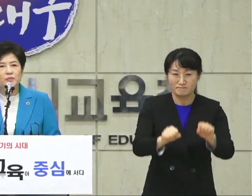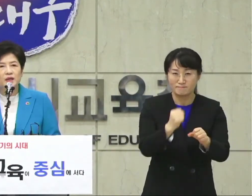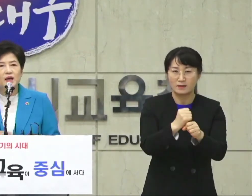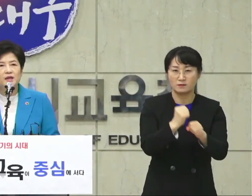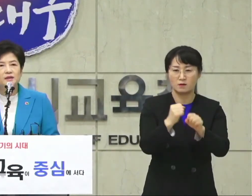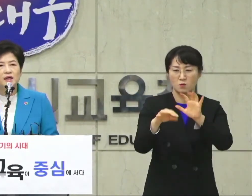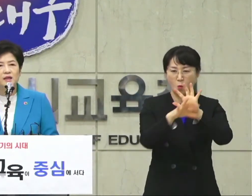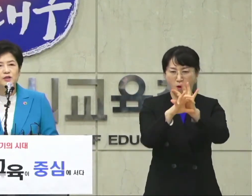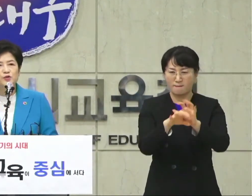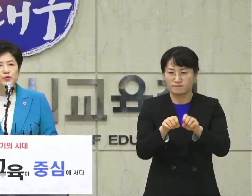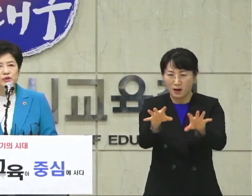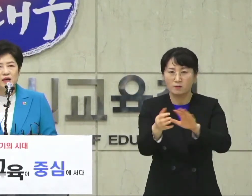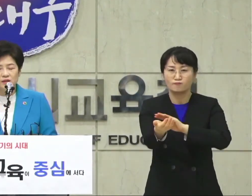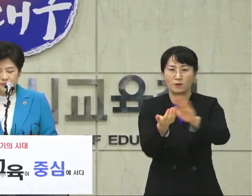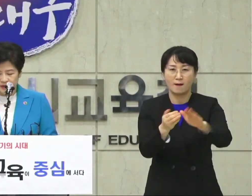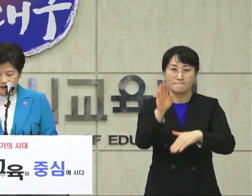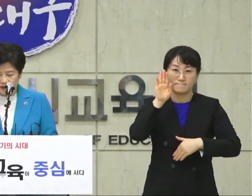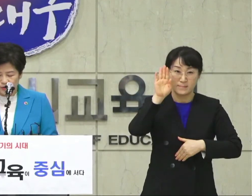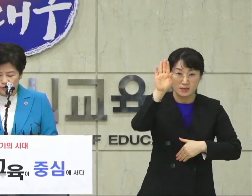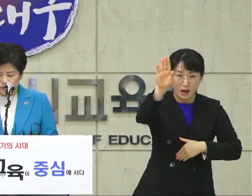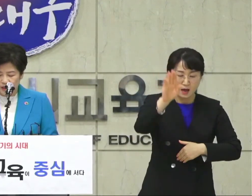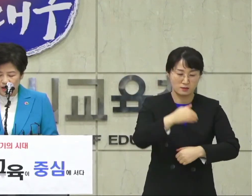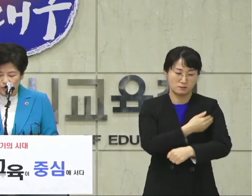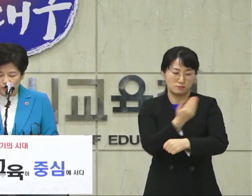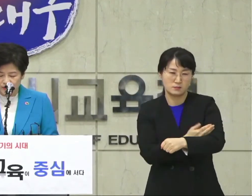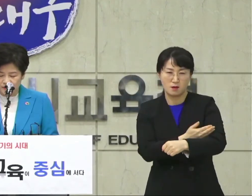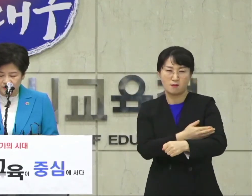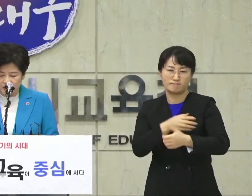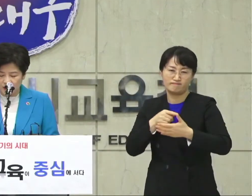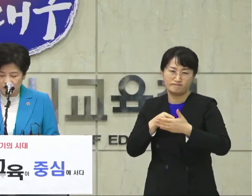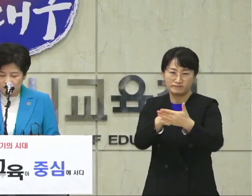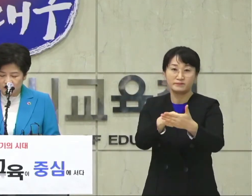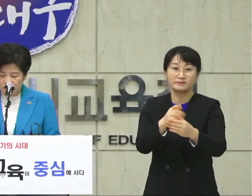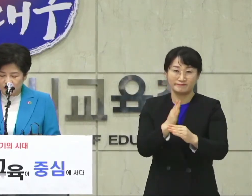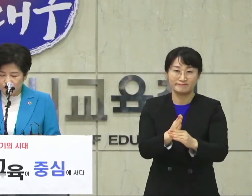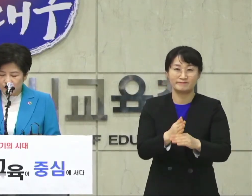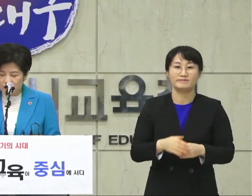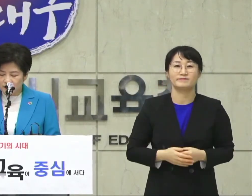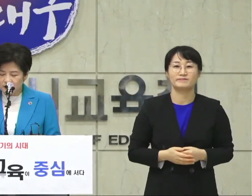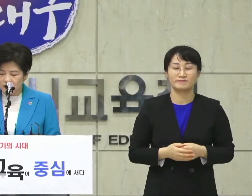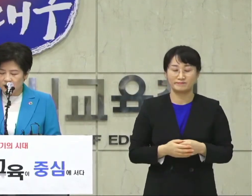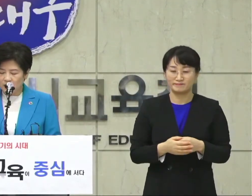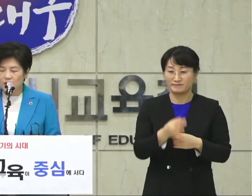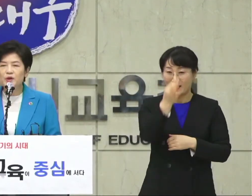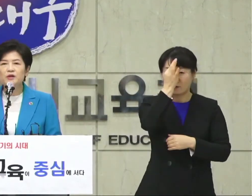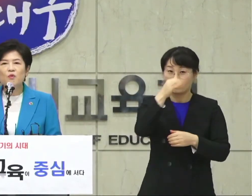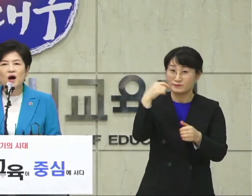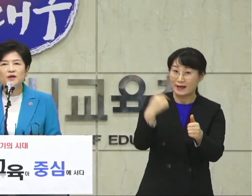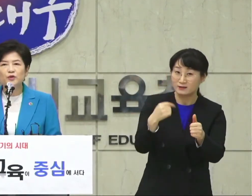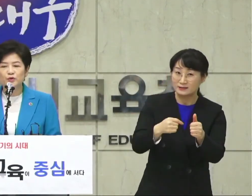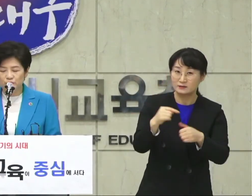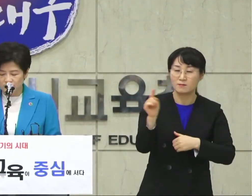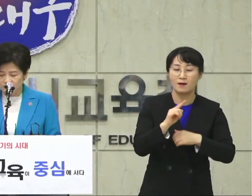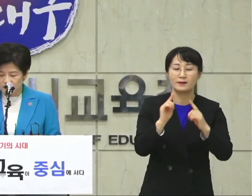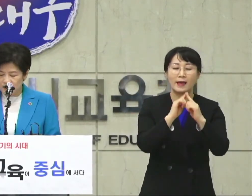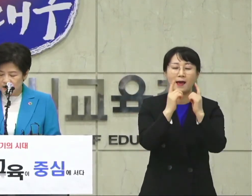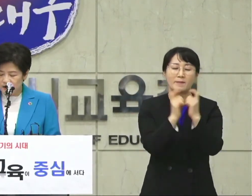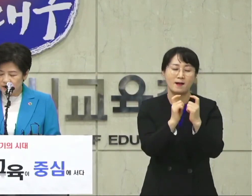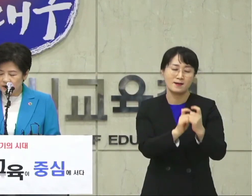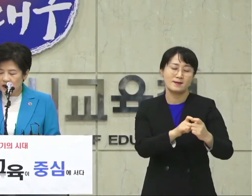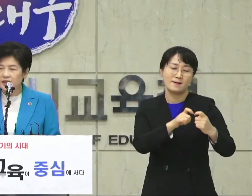상황에서도 미래 역량을 중단 없이 추진하고 있습니다. 에듀테크는 개별화